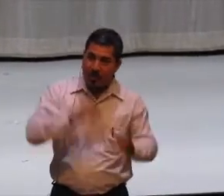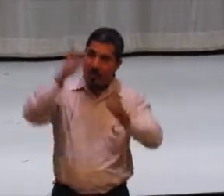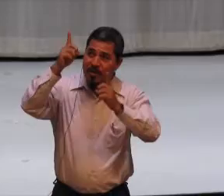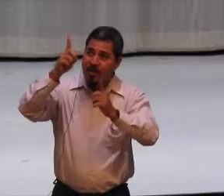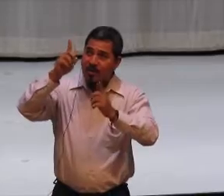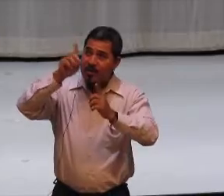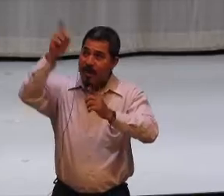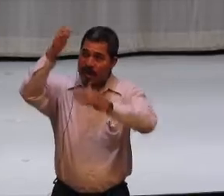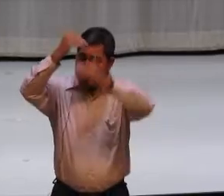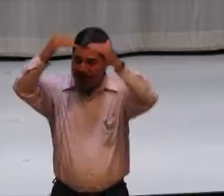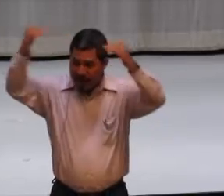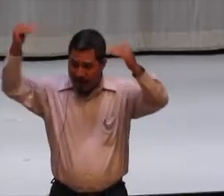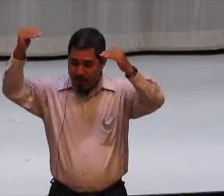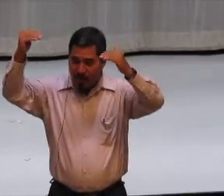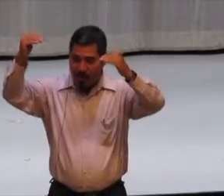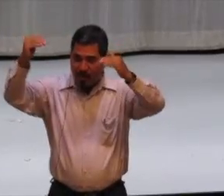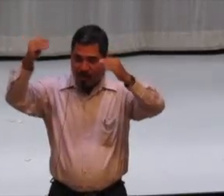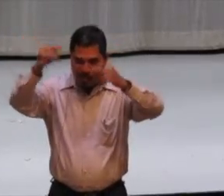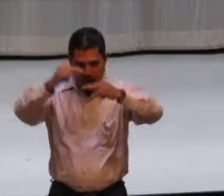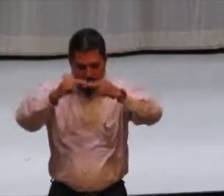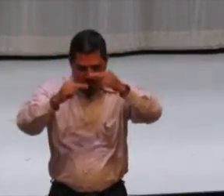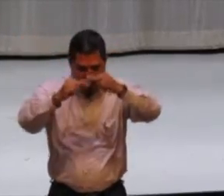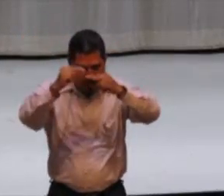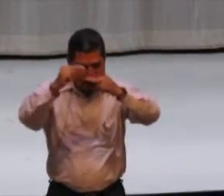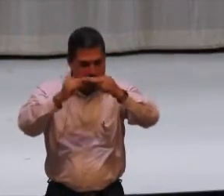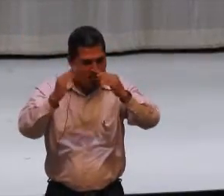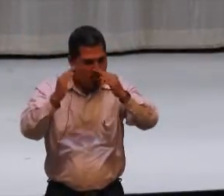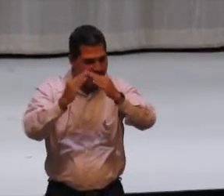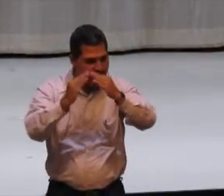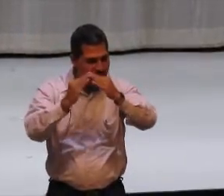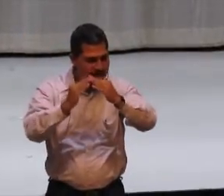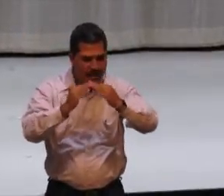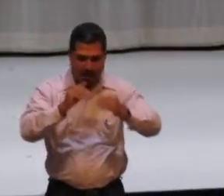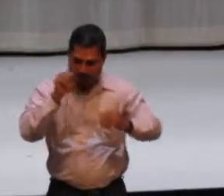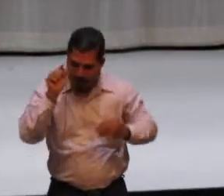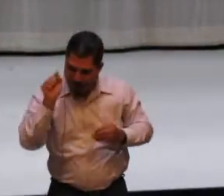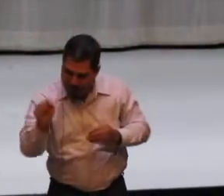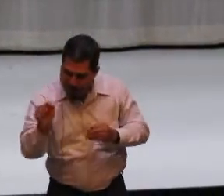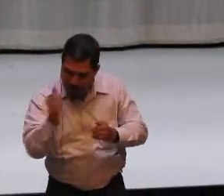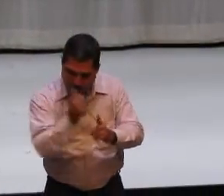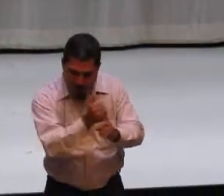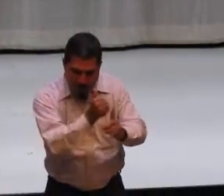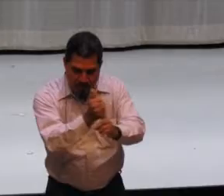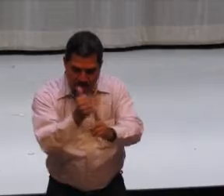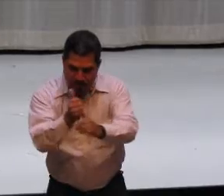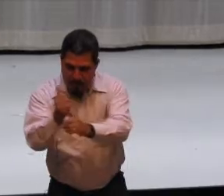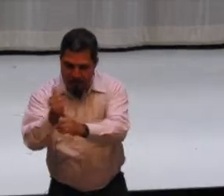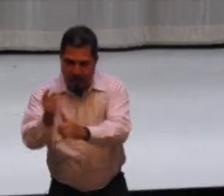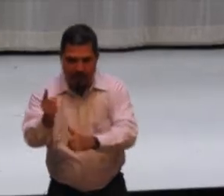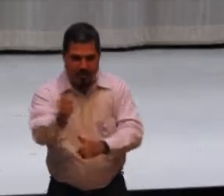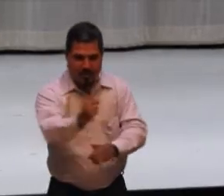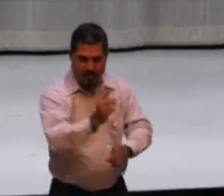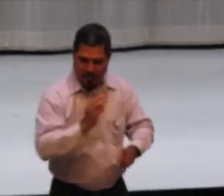voy y allá en el cielo voy a construir una casa para cada uno de